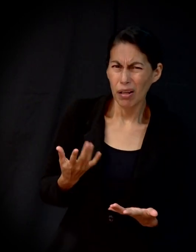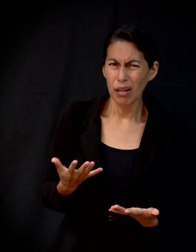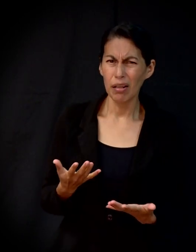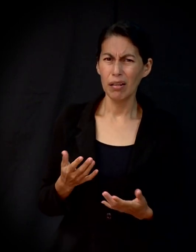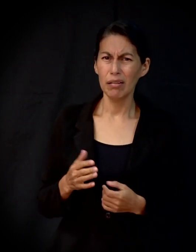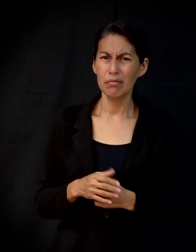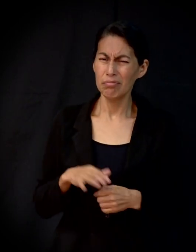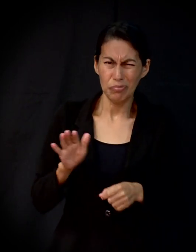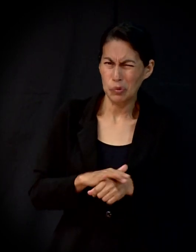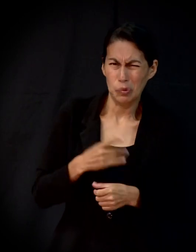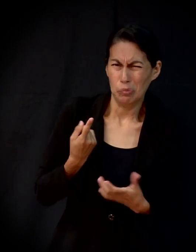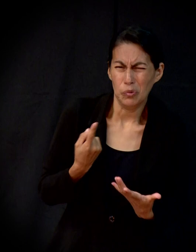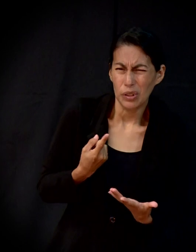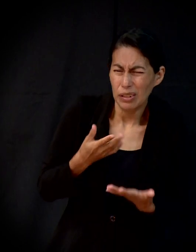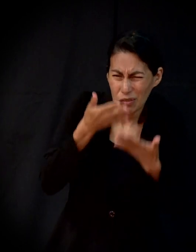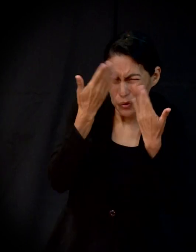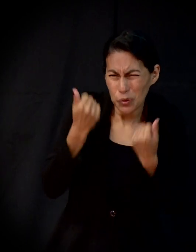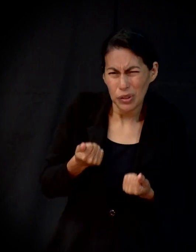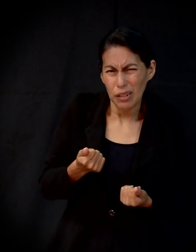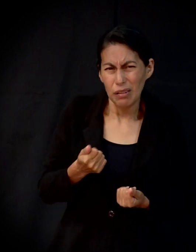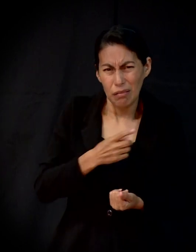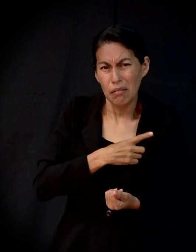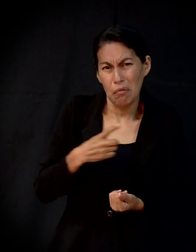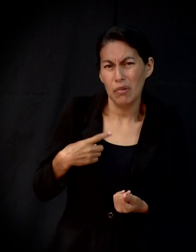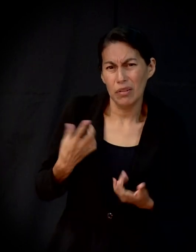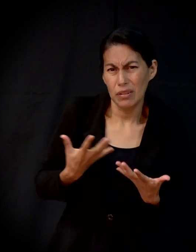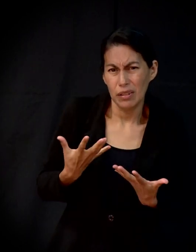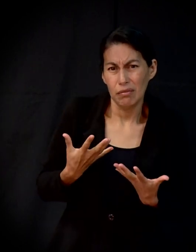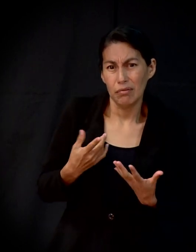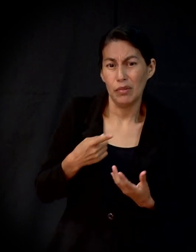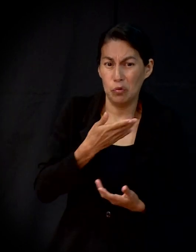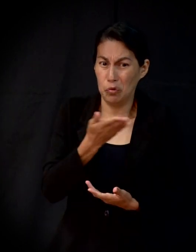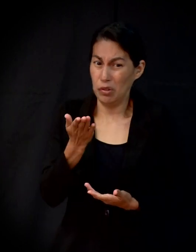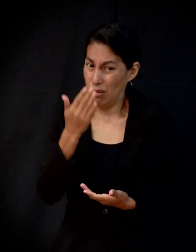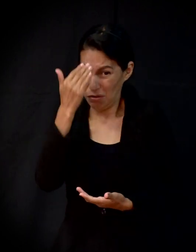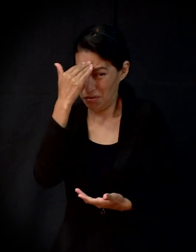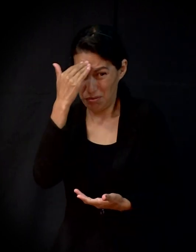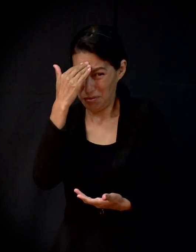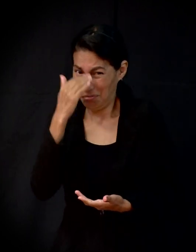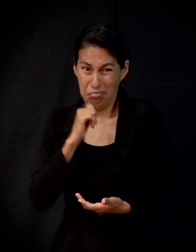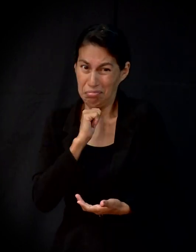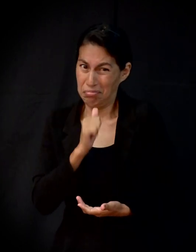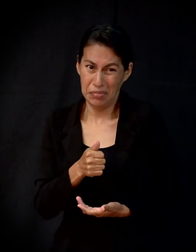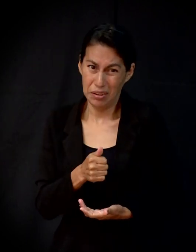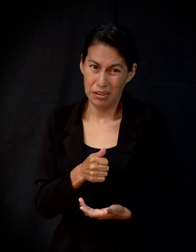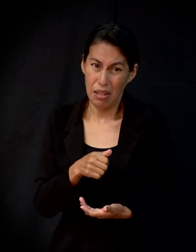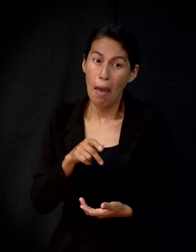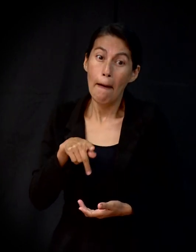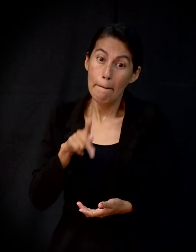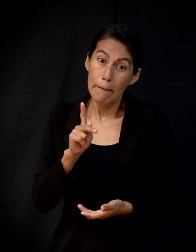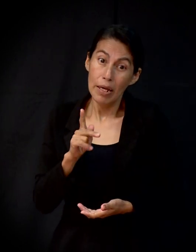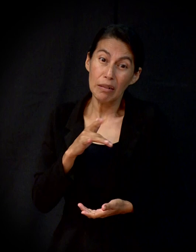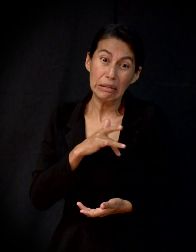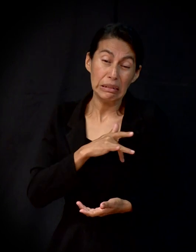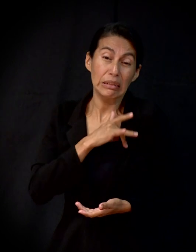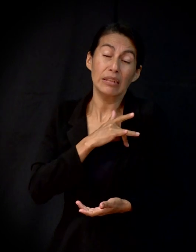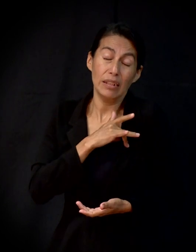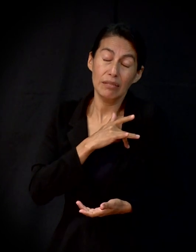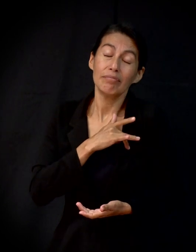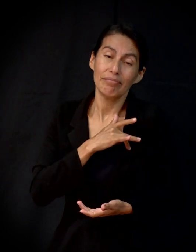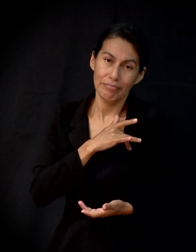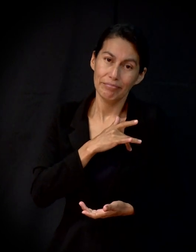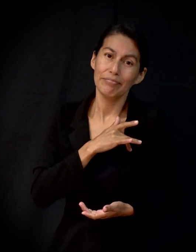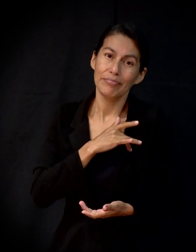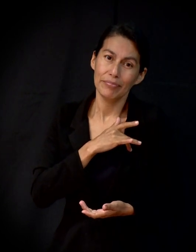qué. No sé por qué tengo que hacerlo. Yo no los conozco ni nada. Pero sí